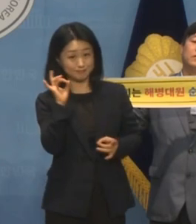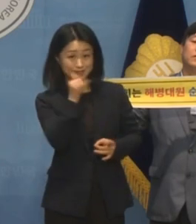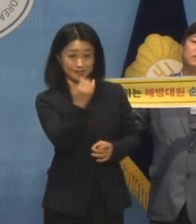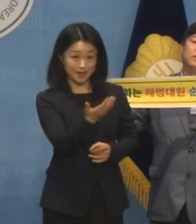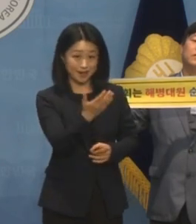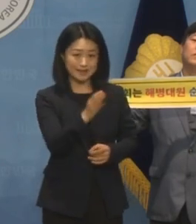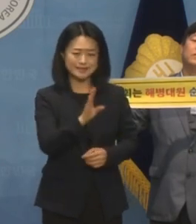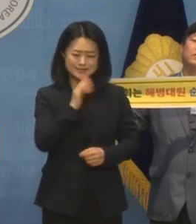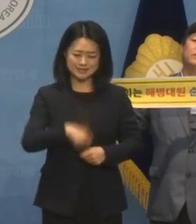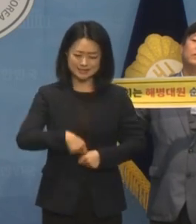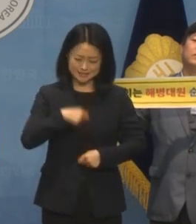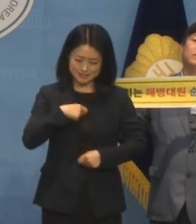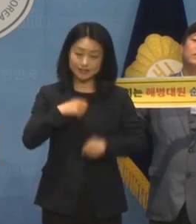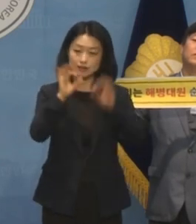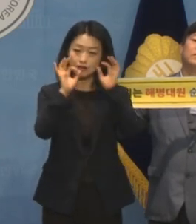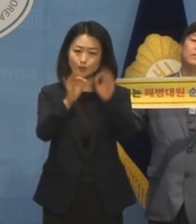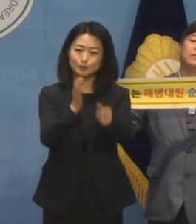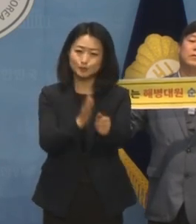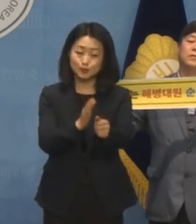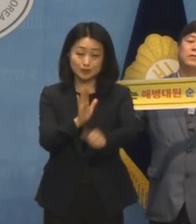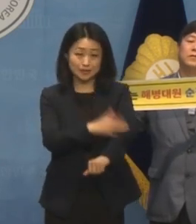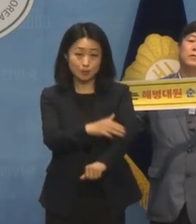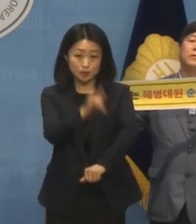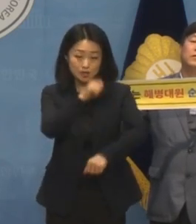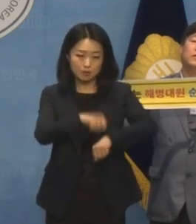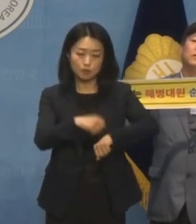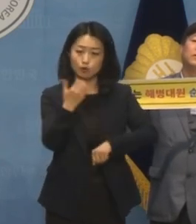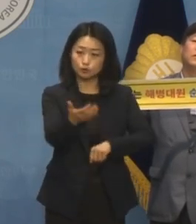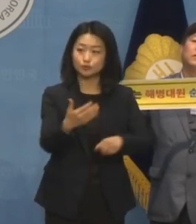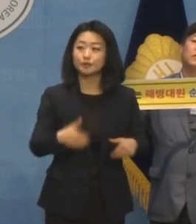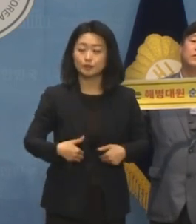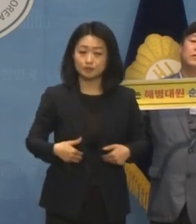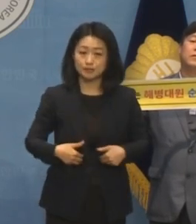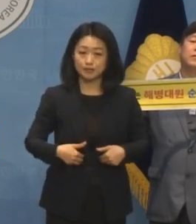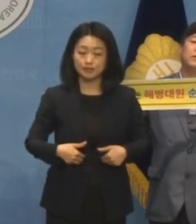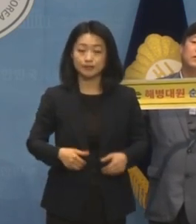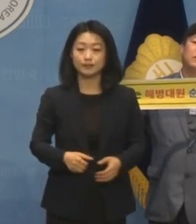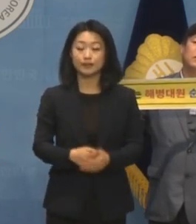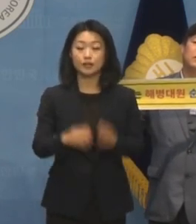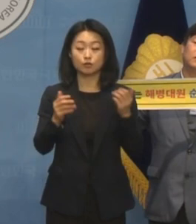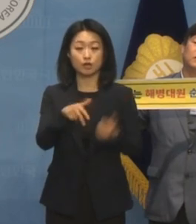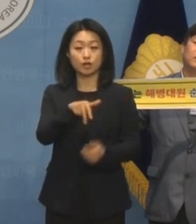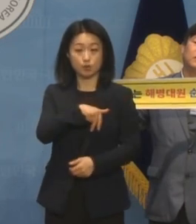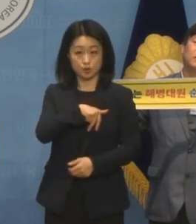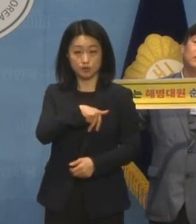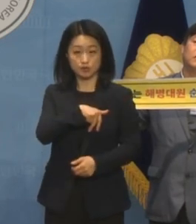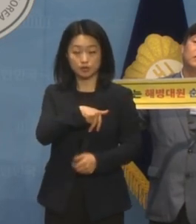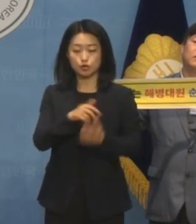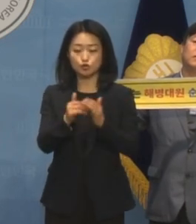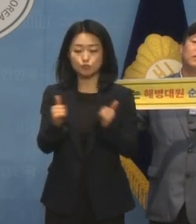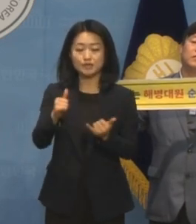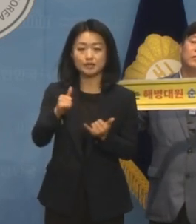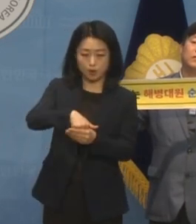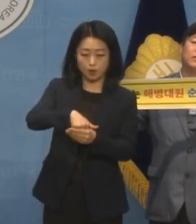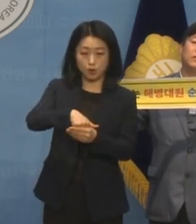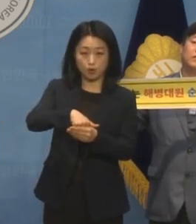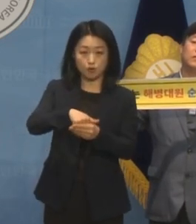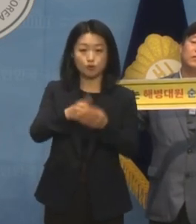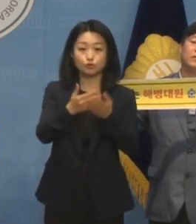진실을 규명해야 됩니다. 책임자 처벌해야 됩니다. 국회의원은 국민이 뽑은